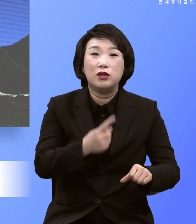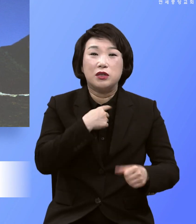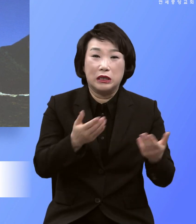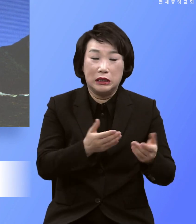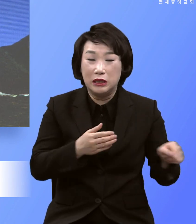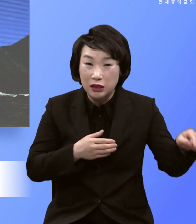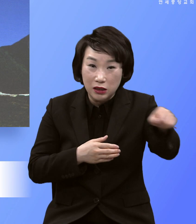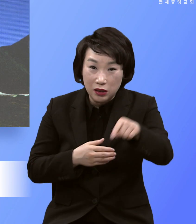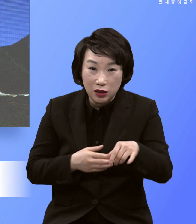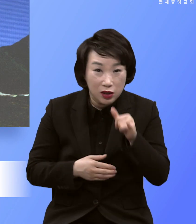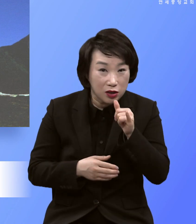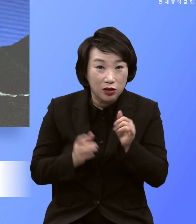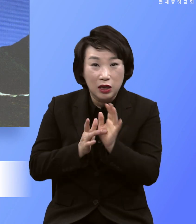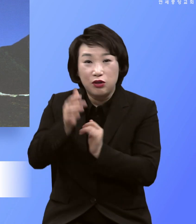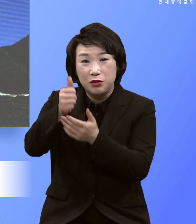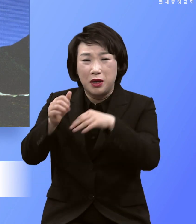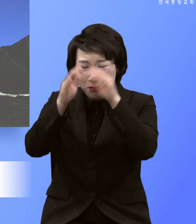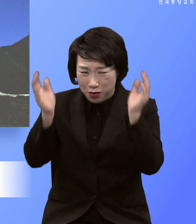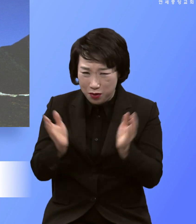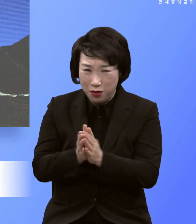일들을 예수님이 다